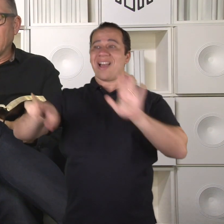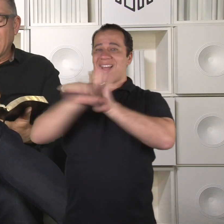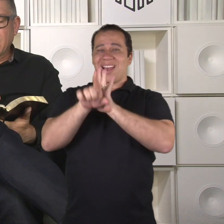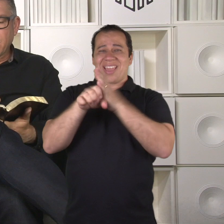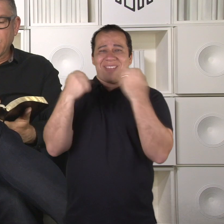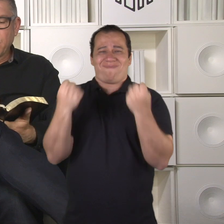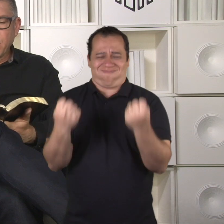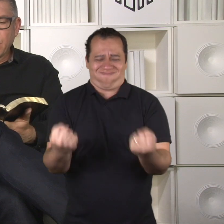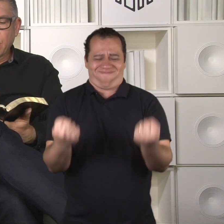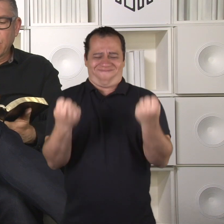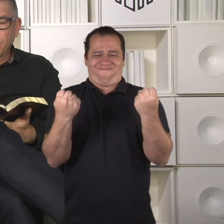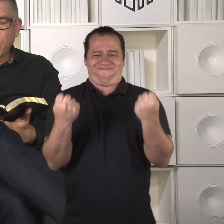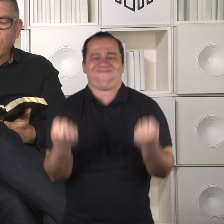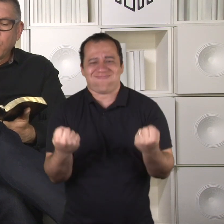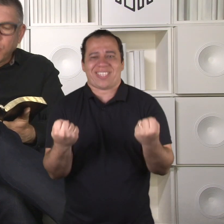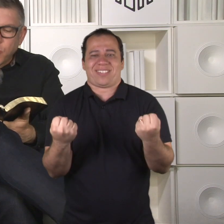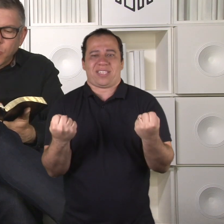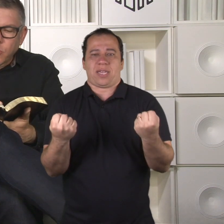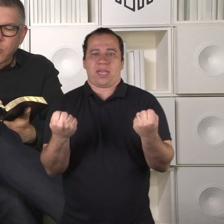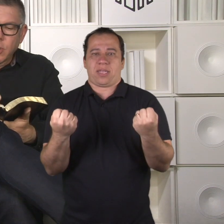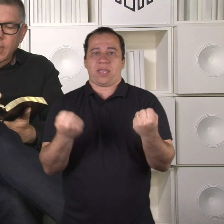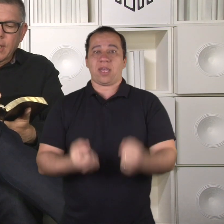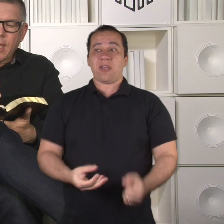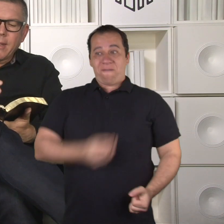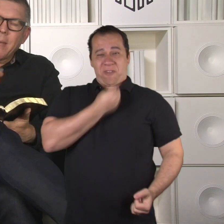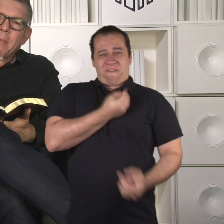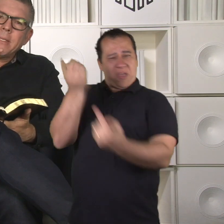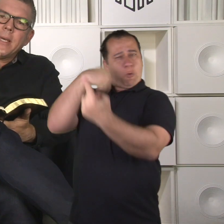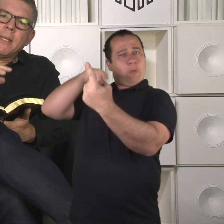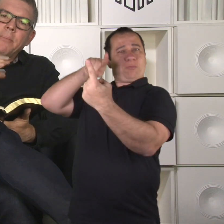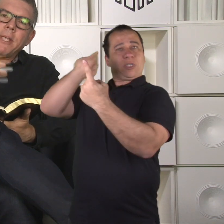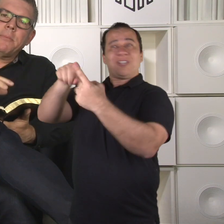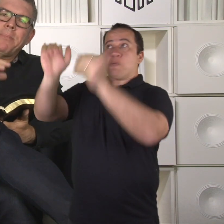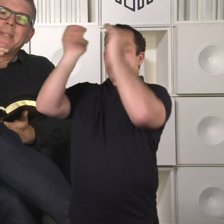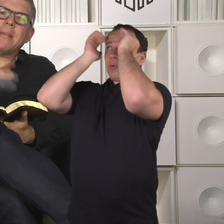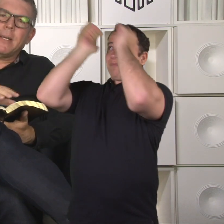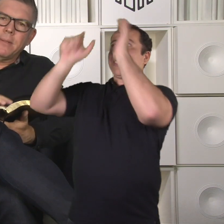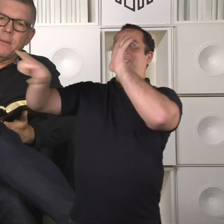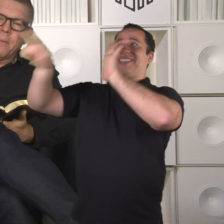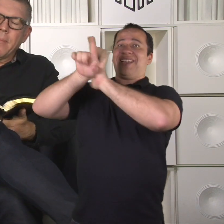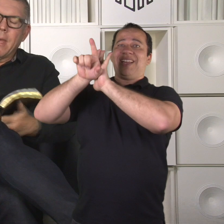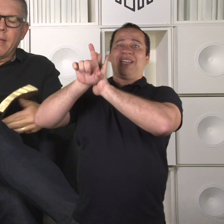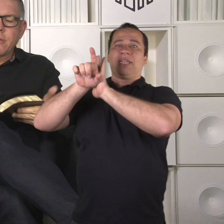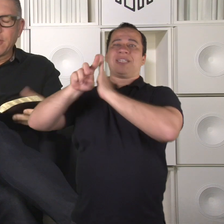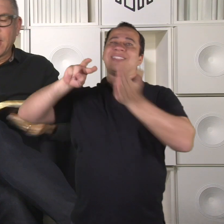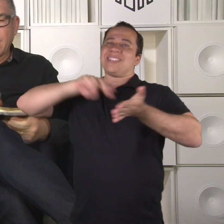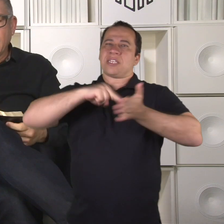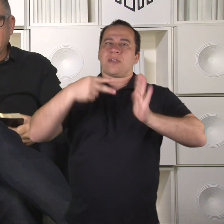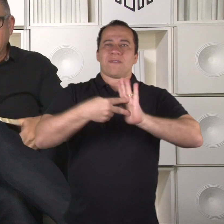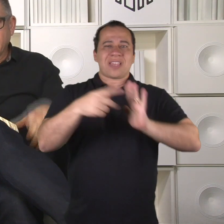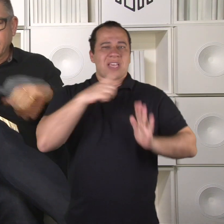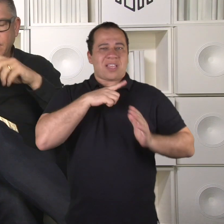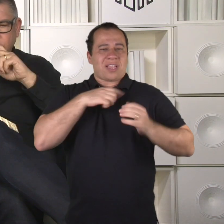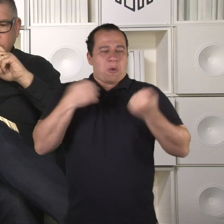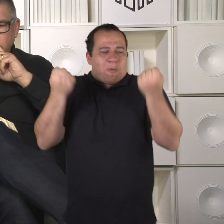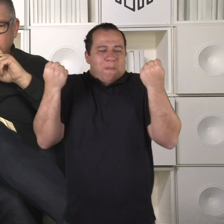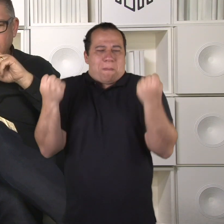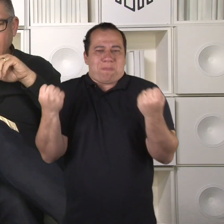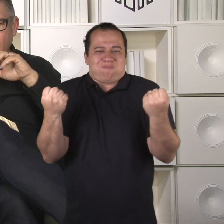é colocar-se sob um jugo que é demasiadamente pesado. É isso que